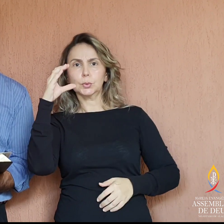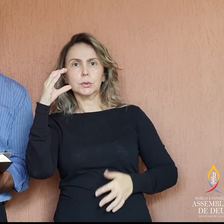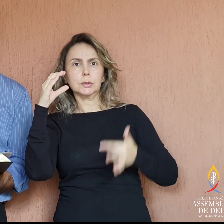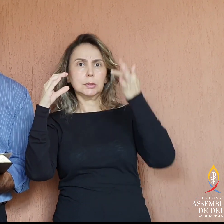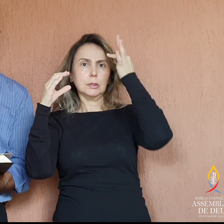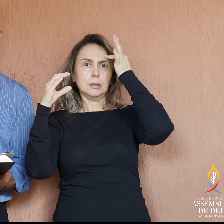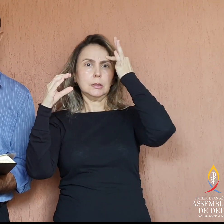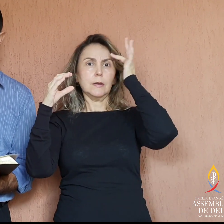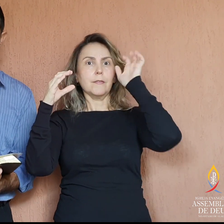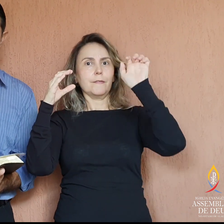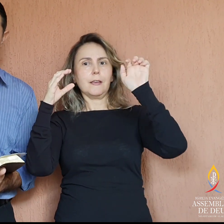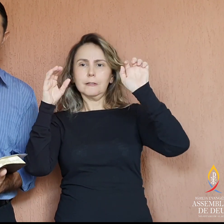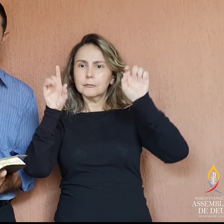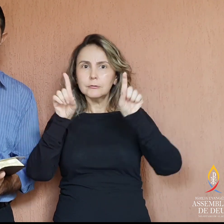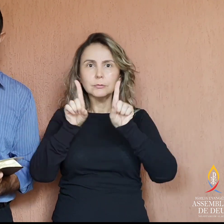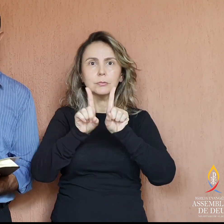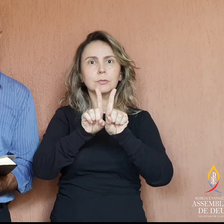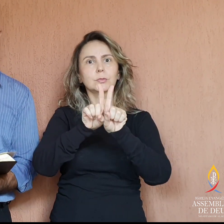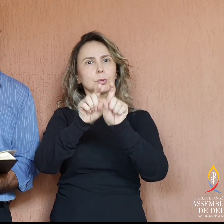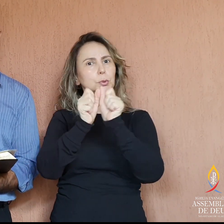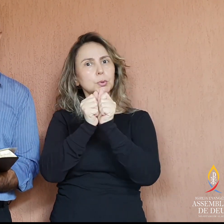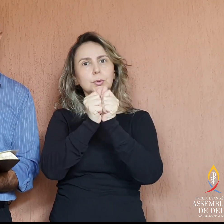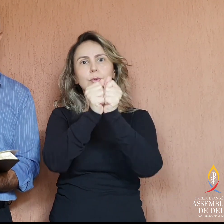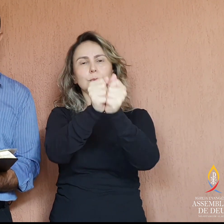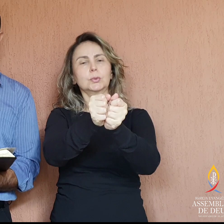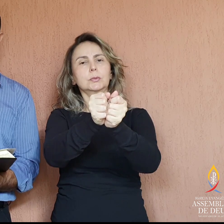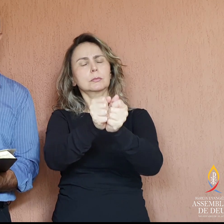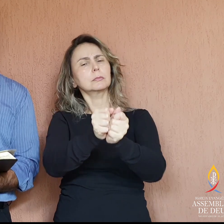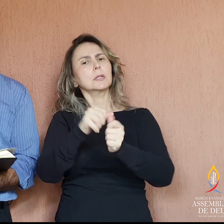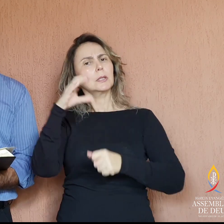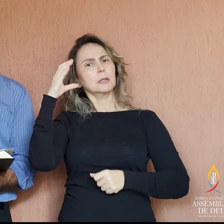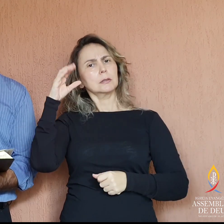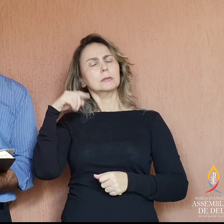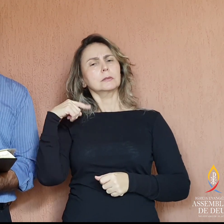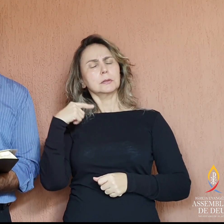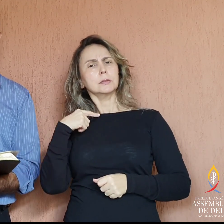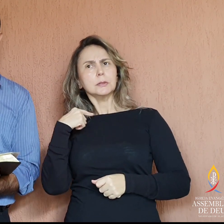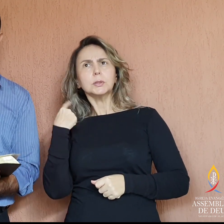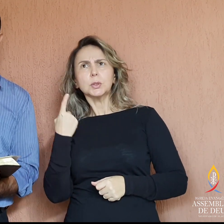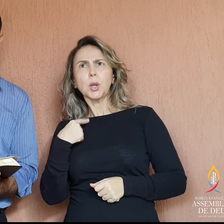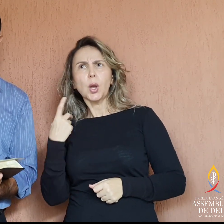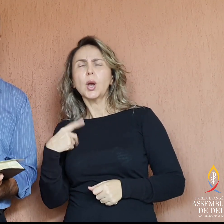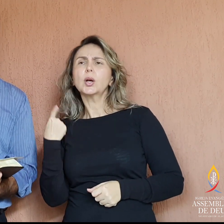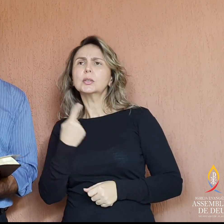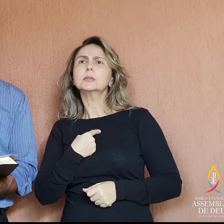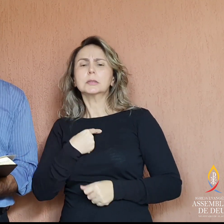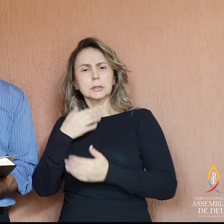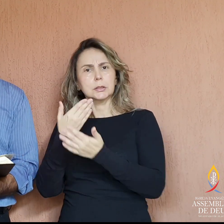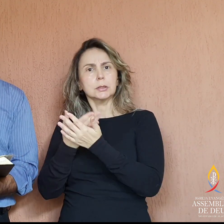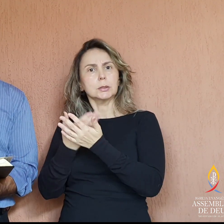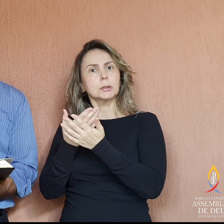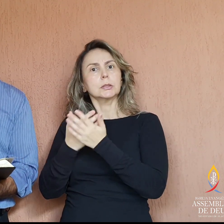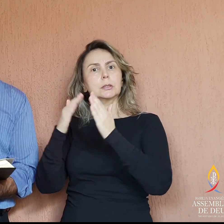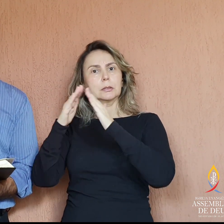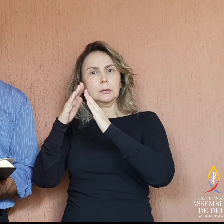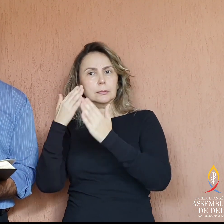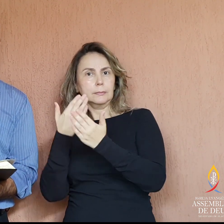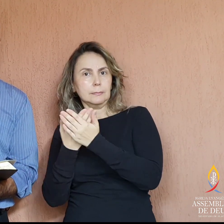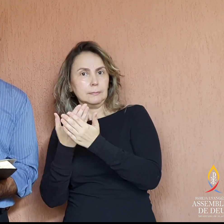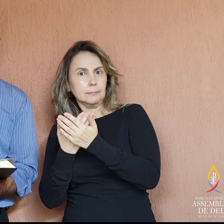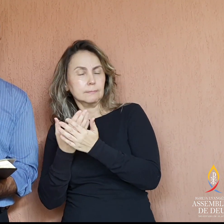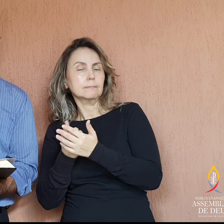nós conhecemos, que nós estudamos nas escolas, e que os cientistas propagam,